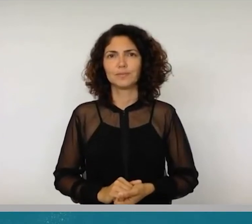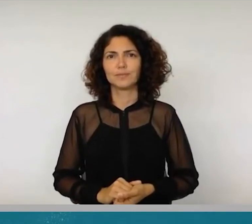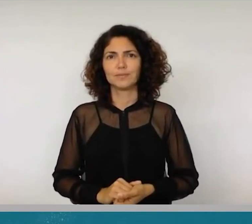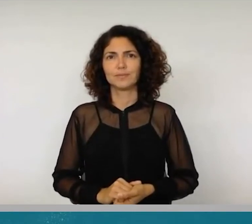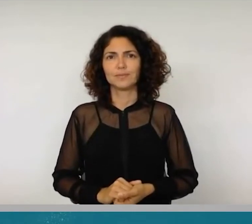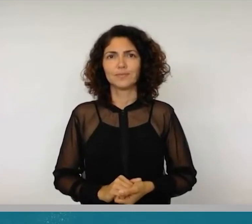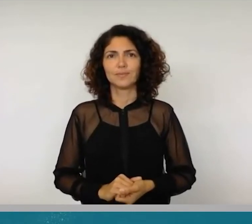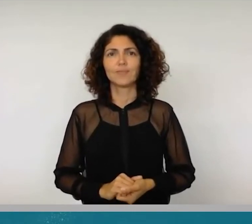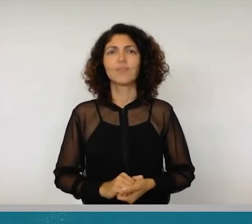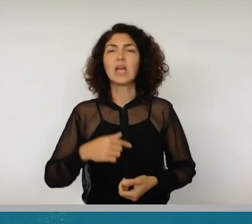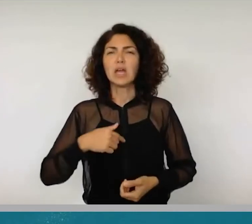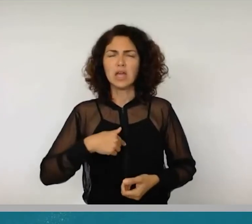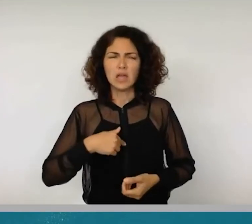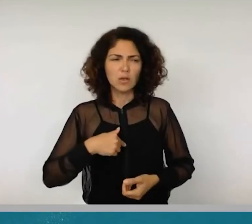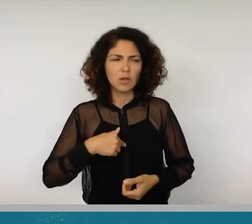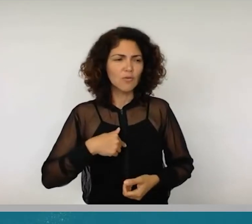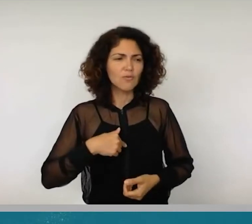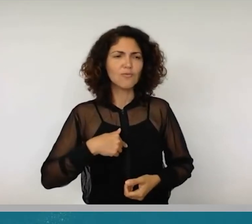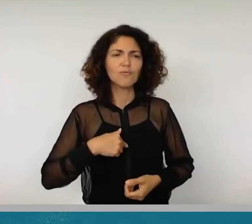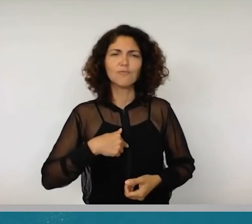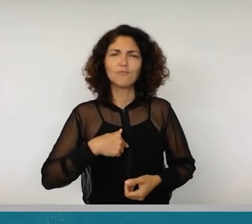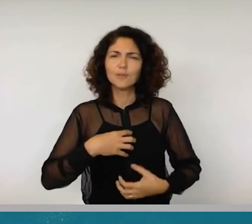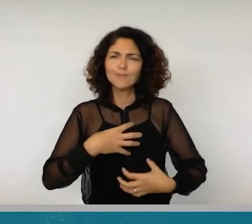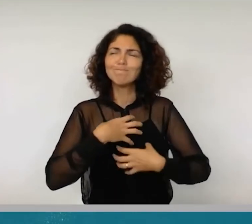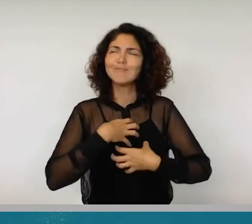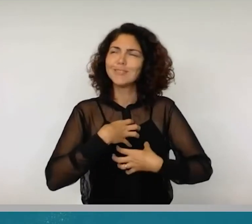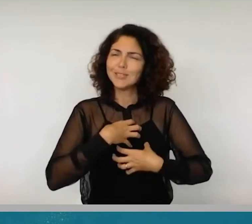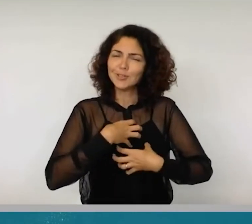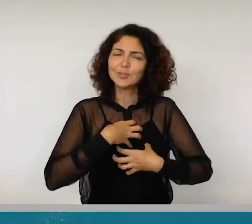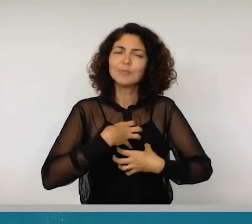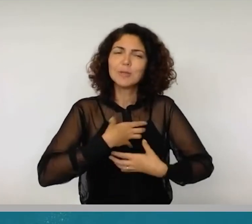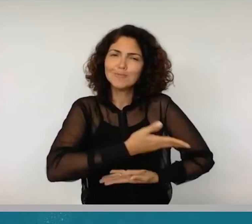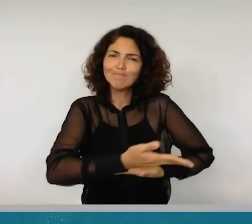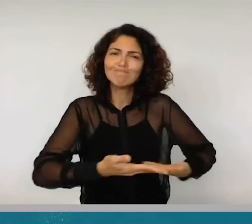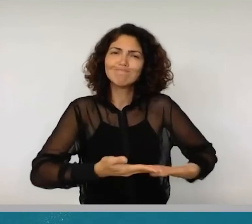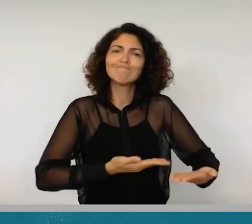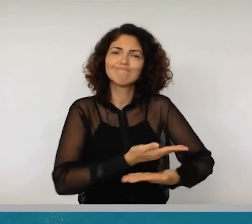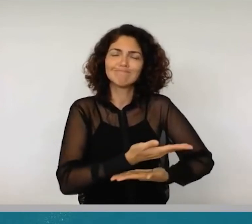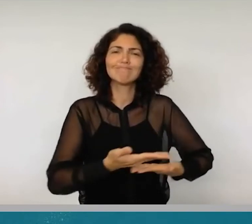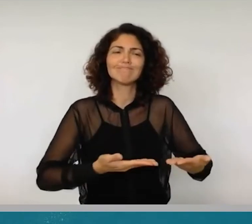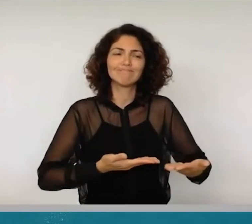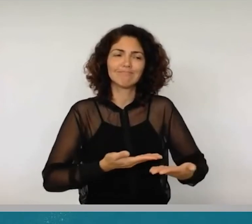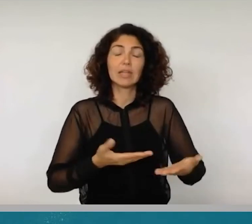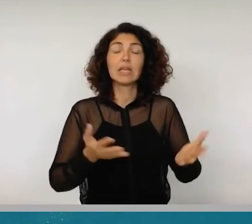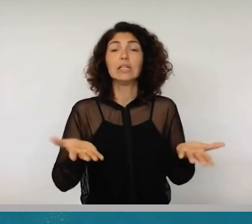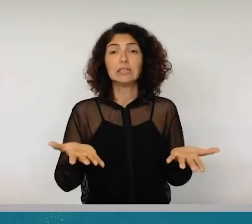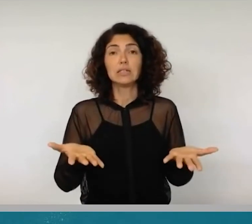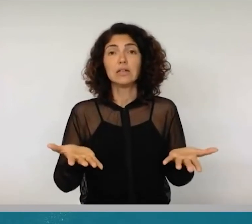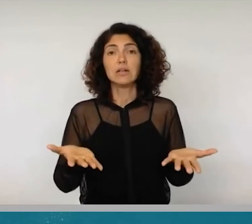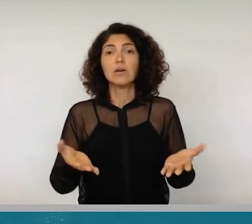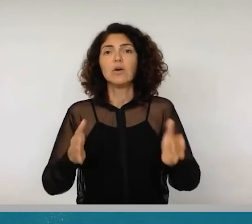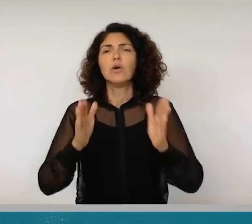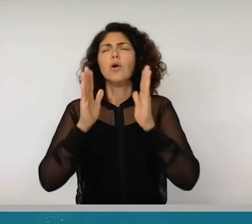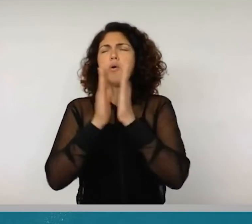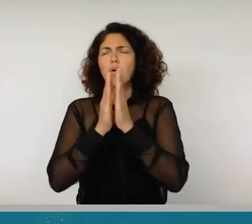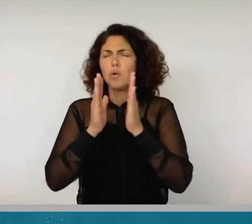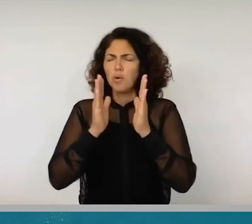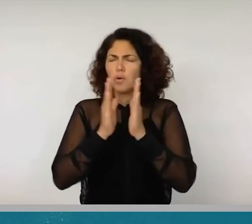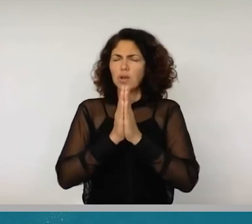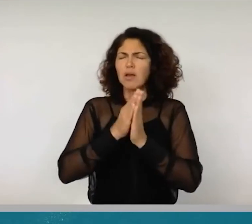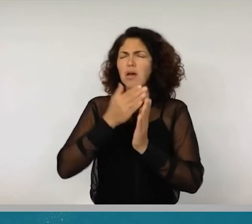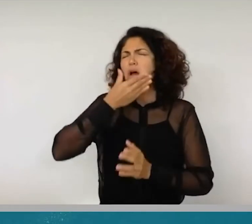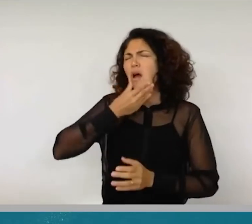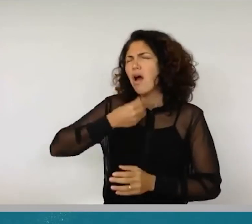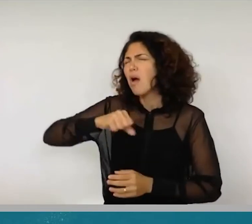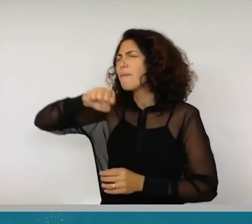encargo. Portanto, vós orareis assim: Pai nosso que está nos céus,